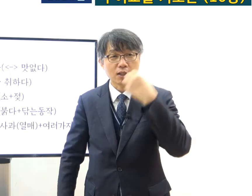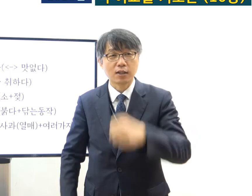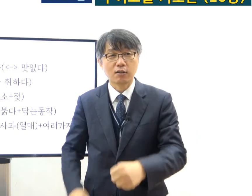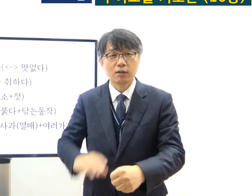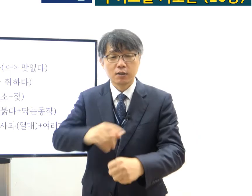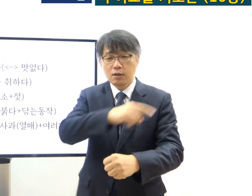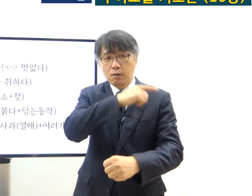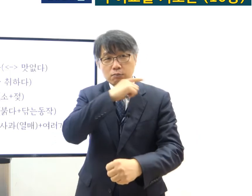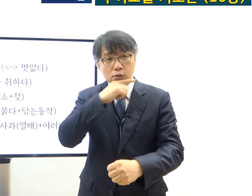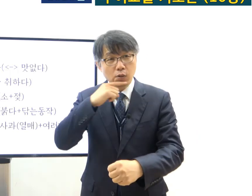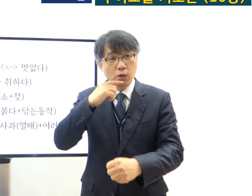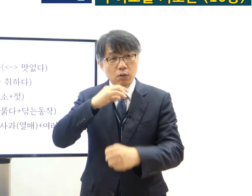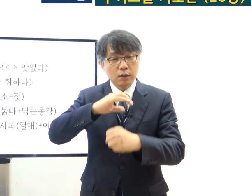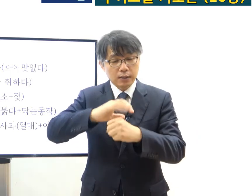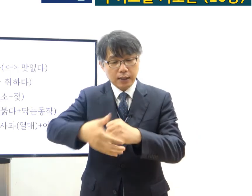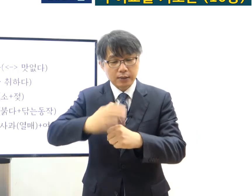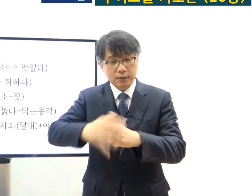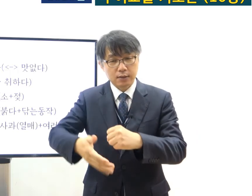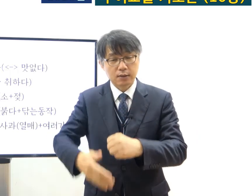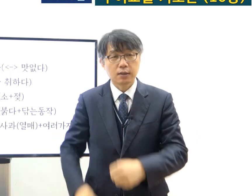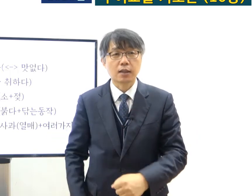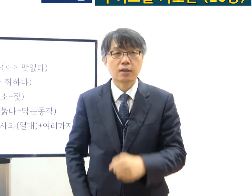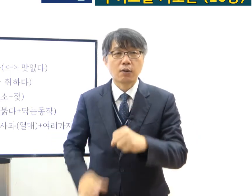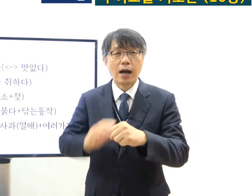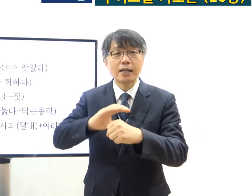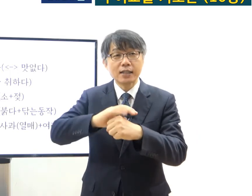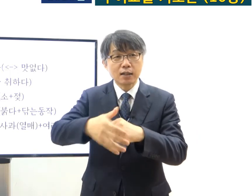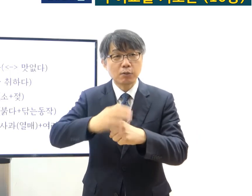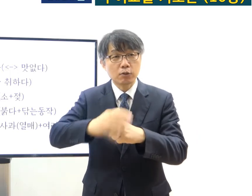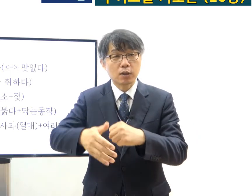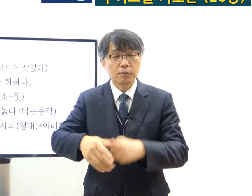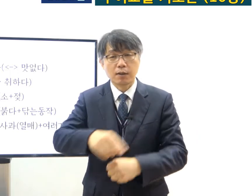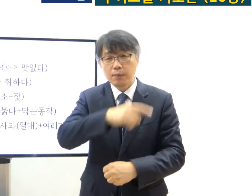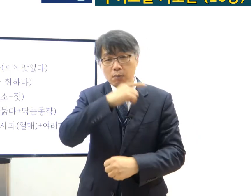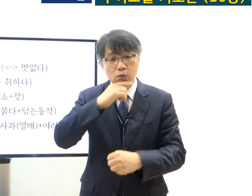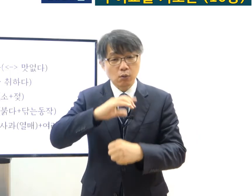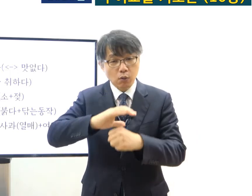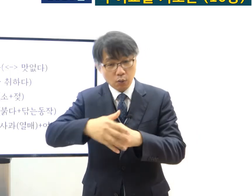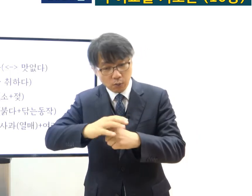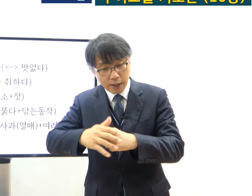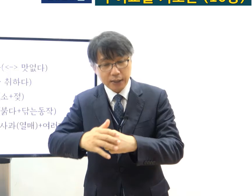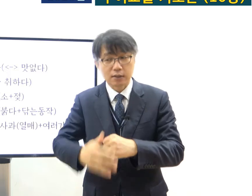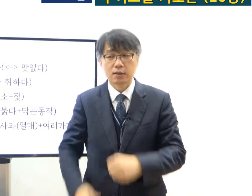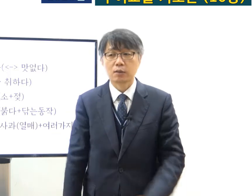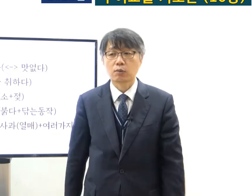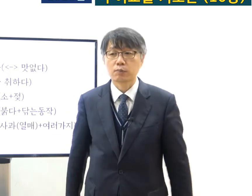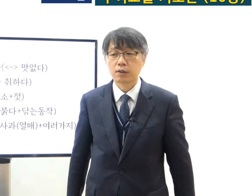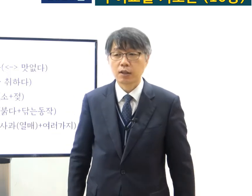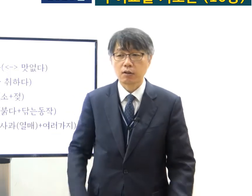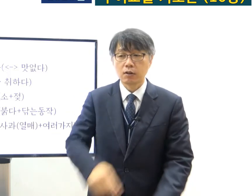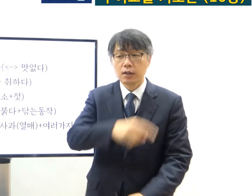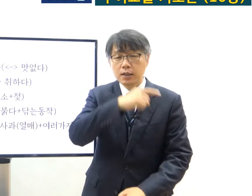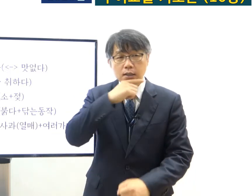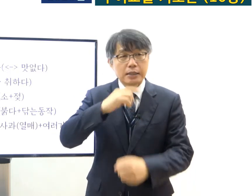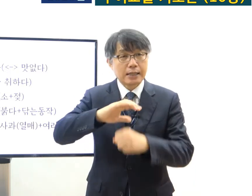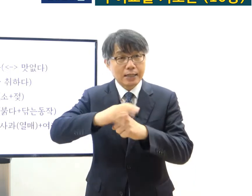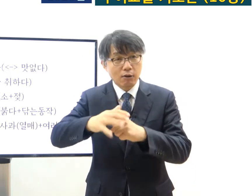먹잖아요. 붉고 닦는 이게 이제 과일이라는 표현도 됩니다. 붉고 과일 닦는 그런 모습들인데요. 이게